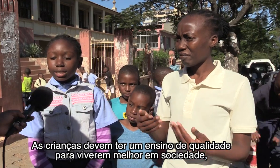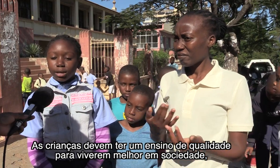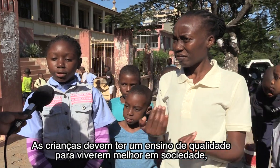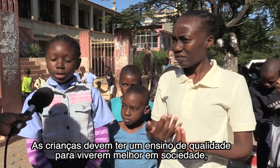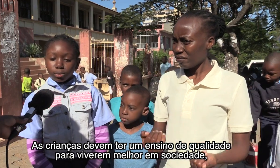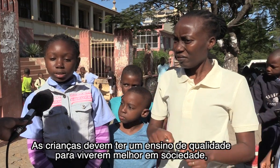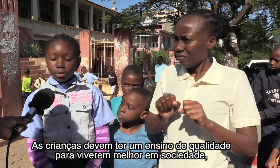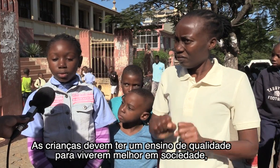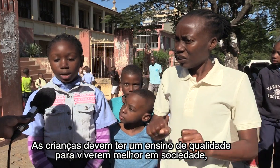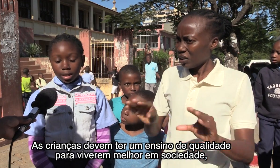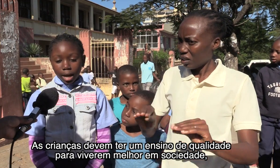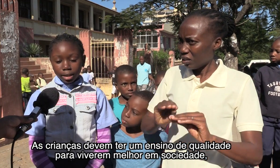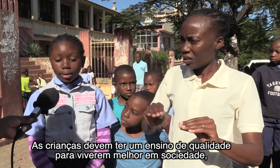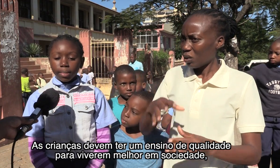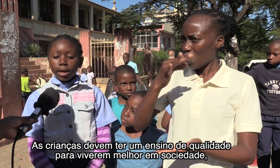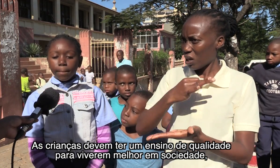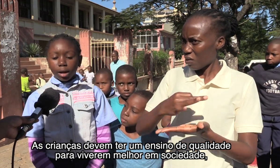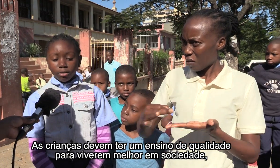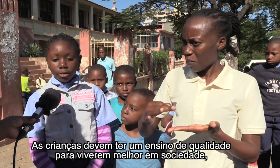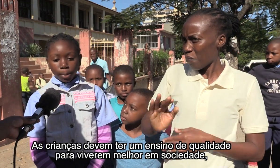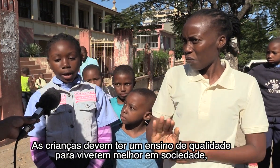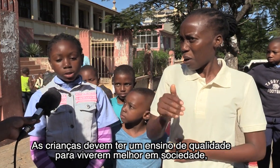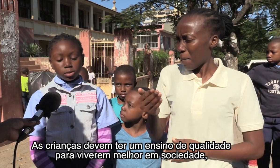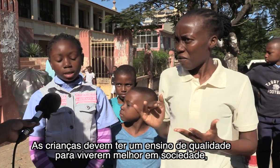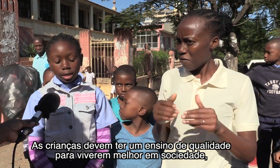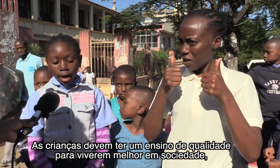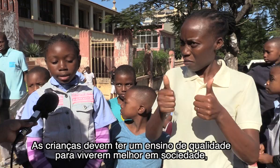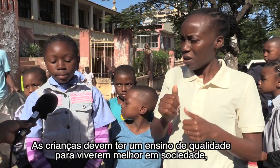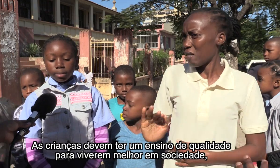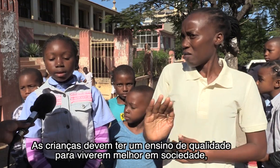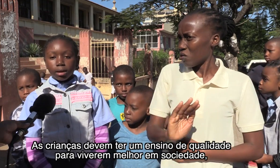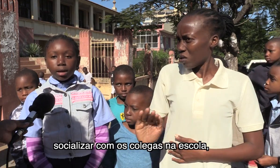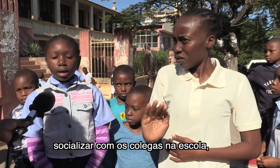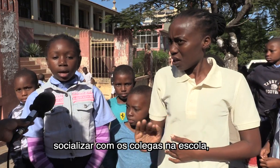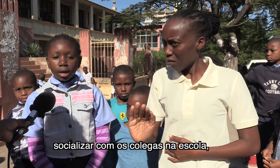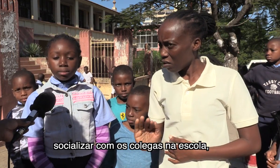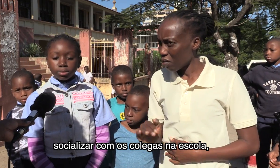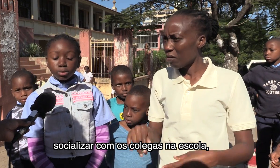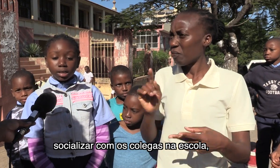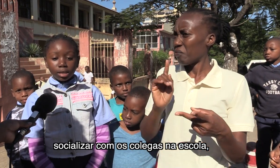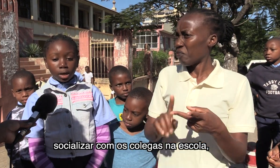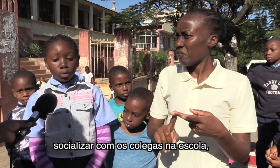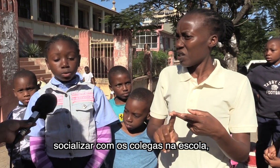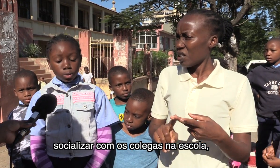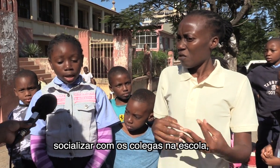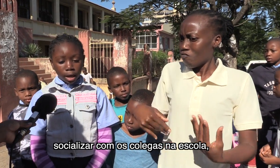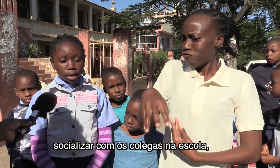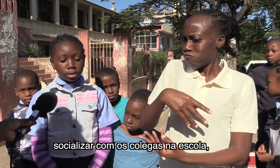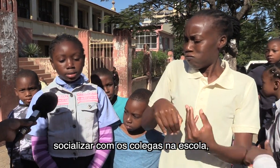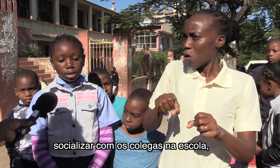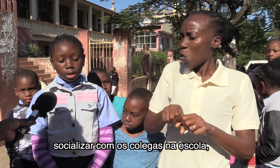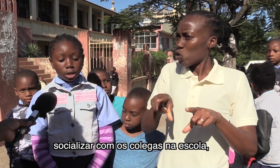As crianças devem ter um ensino de qualidade para viver bem a sociedade, socializar com os